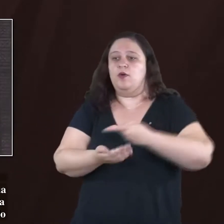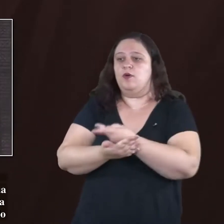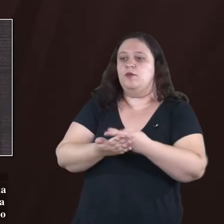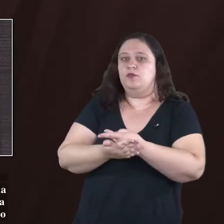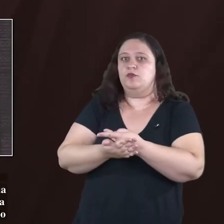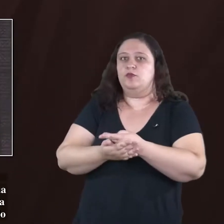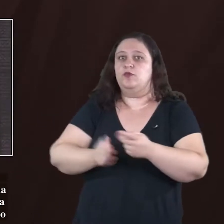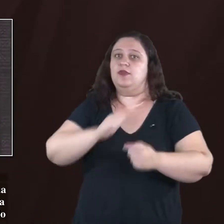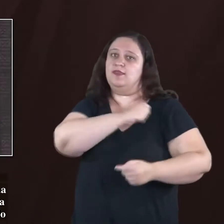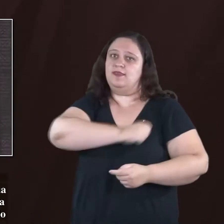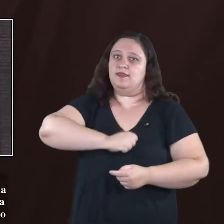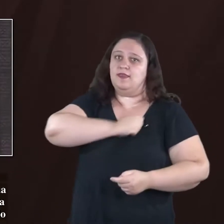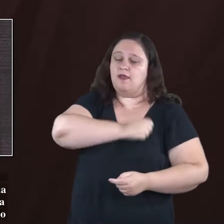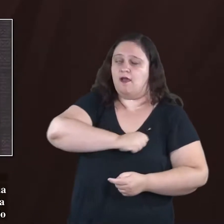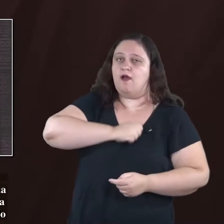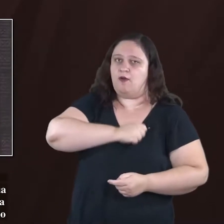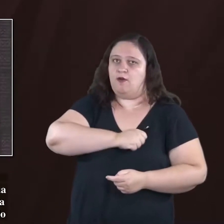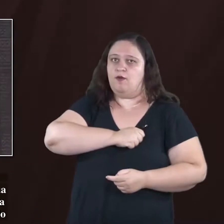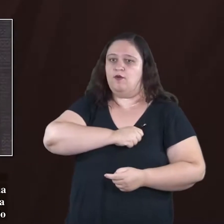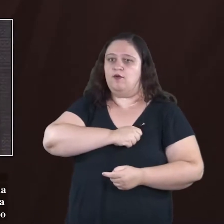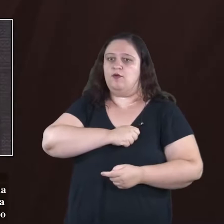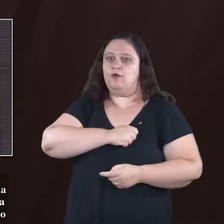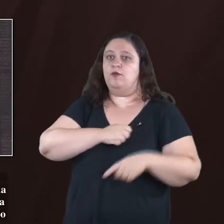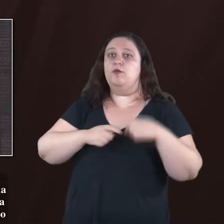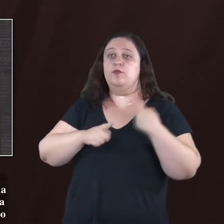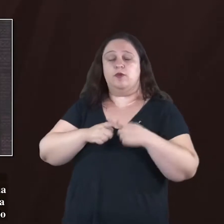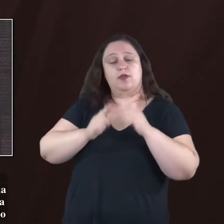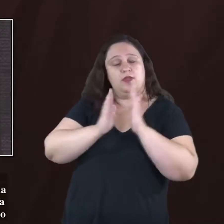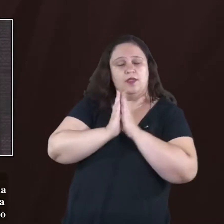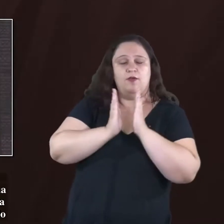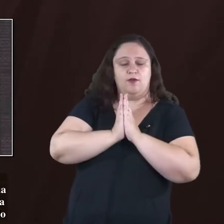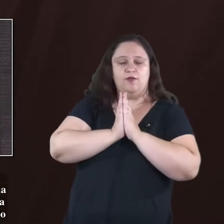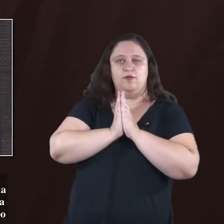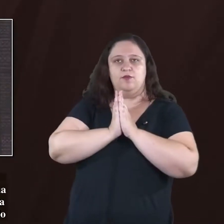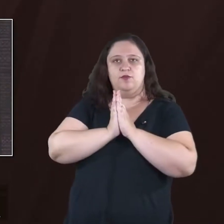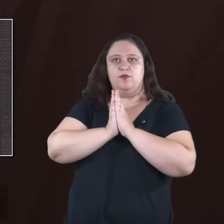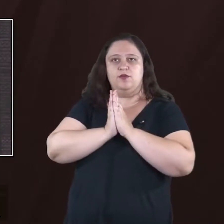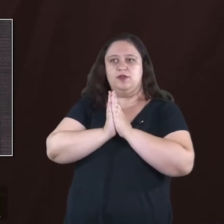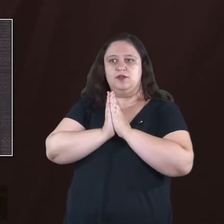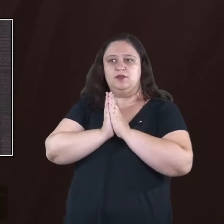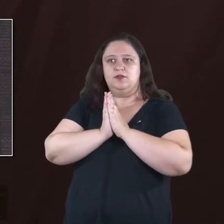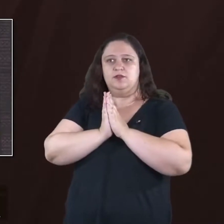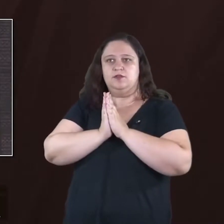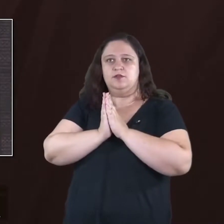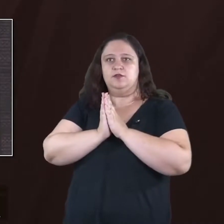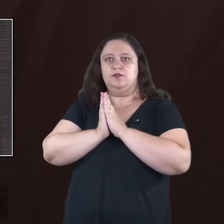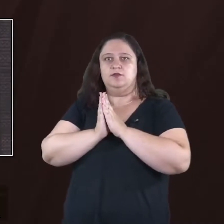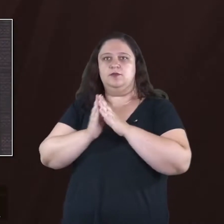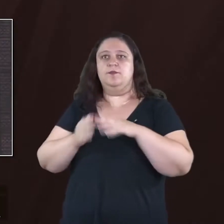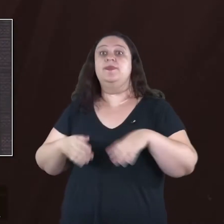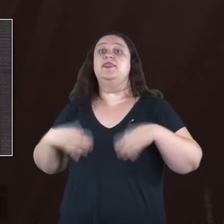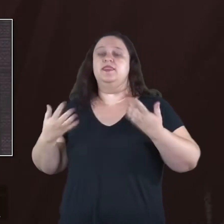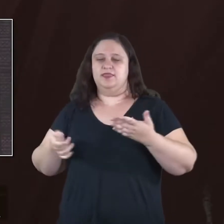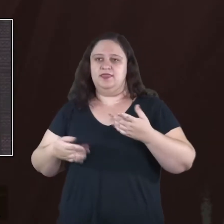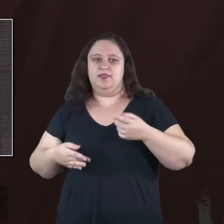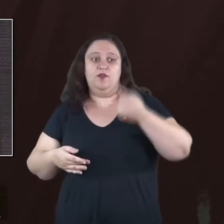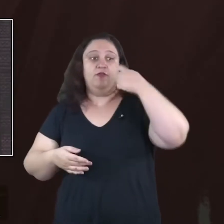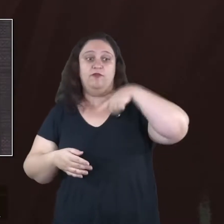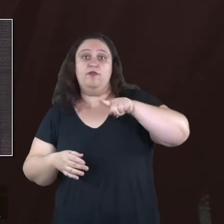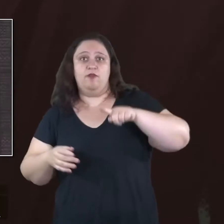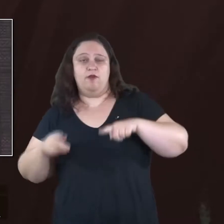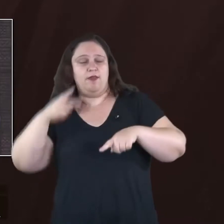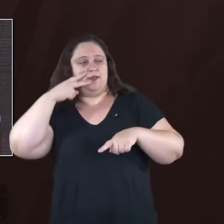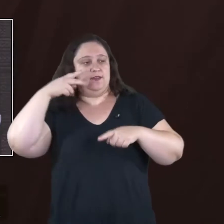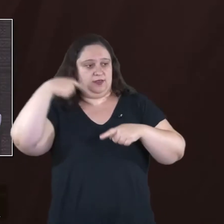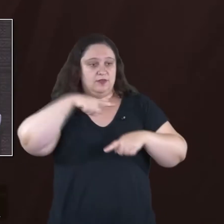Saulo, apelidado de Tarso, pois ele está orando. Ele viu entrar um homem chamado Ananias e impor-lhe as mãos